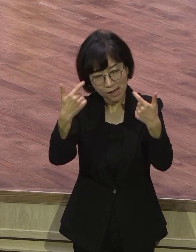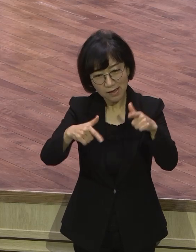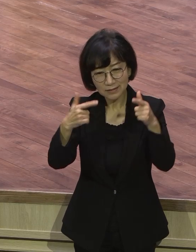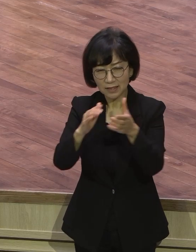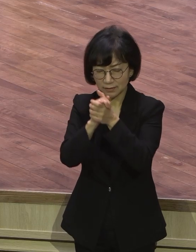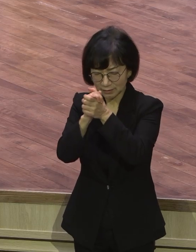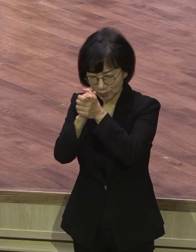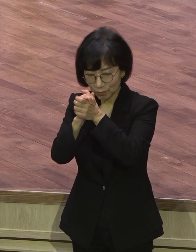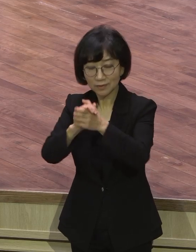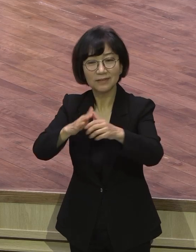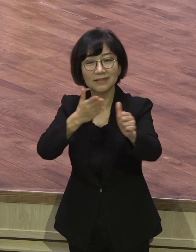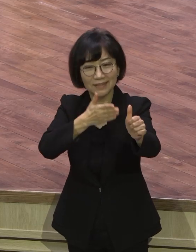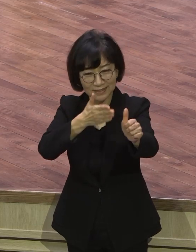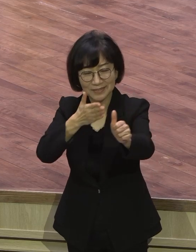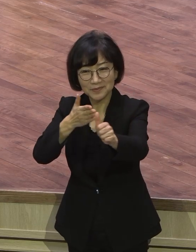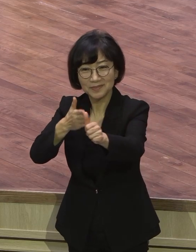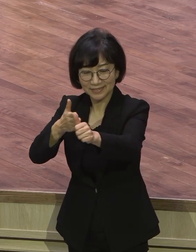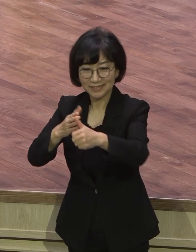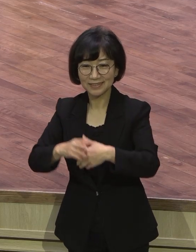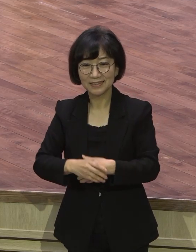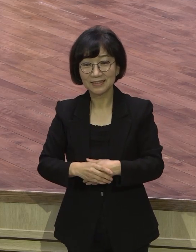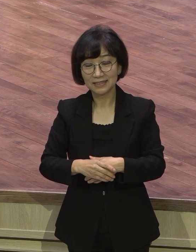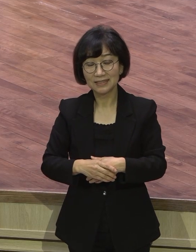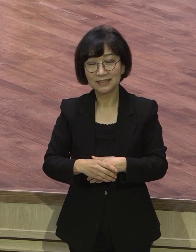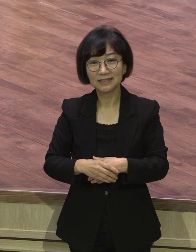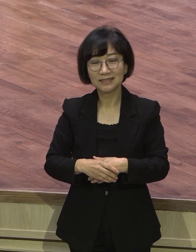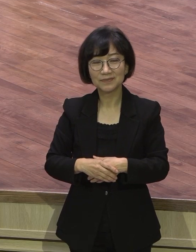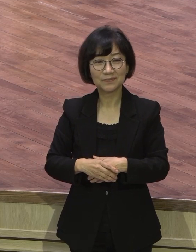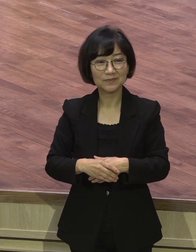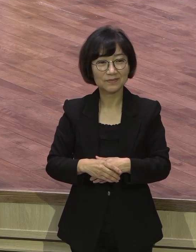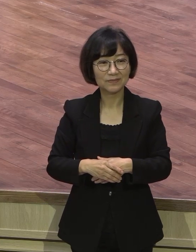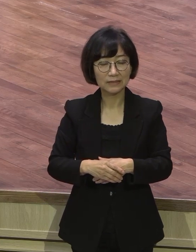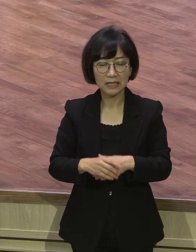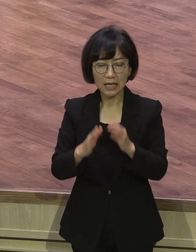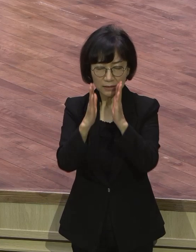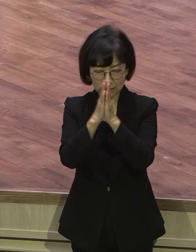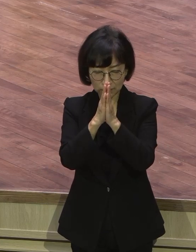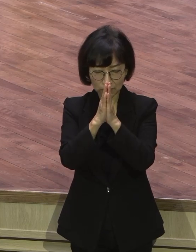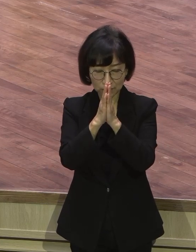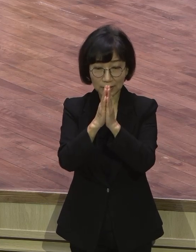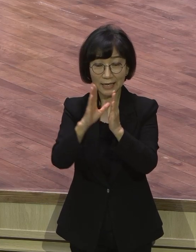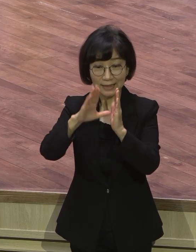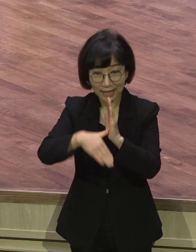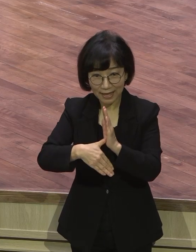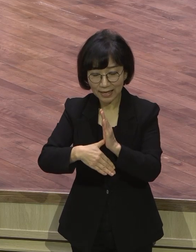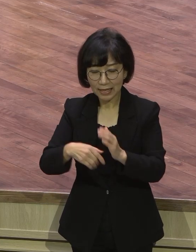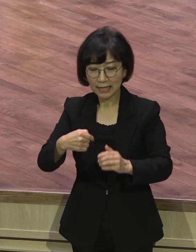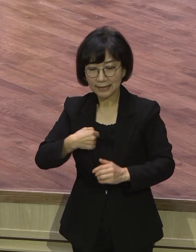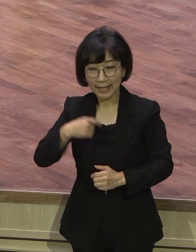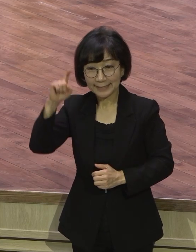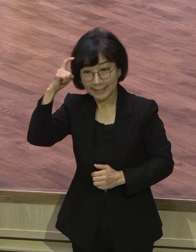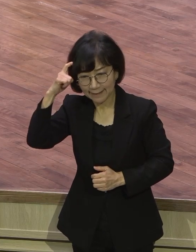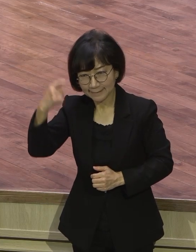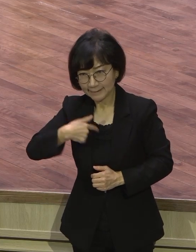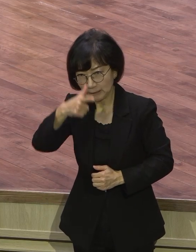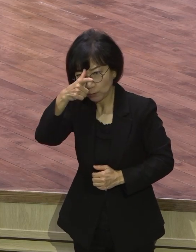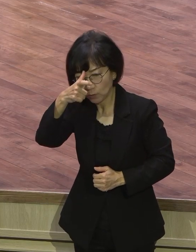기도하시기 바랍니다. 기도 시간은요 내 의지 내 생각이 아니에요.